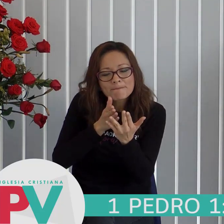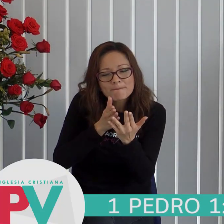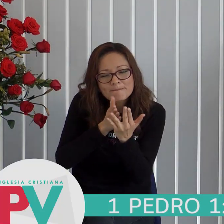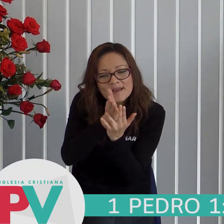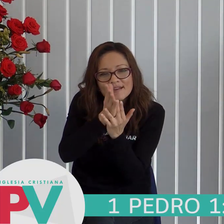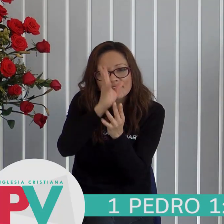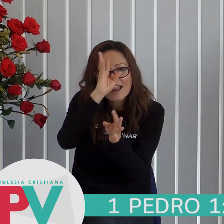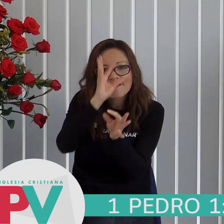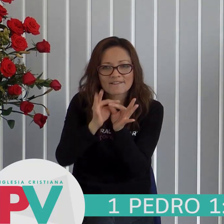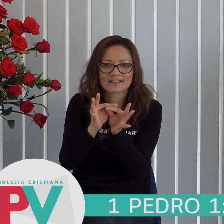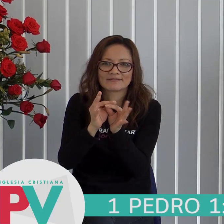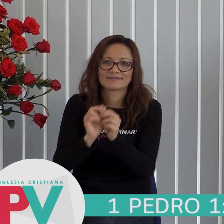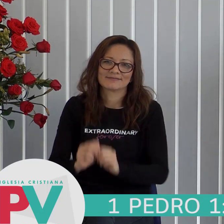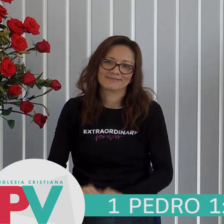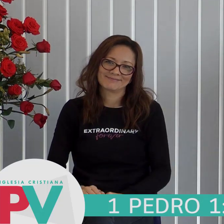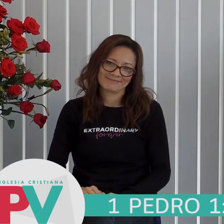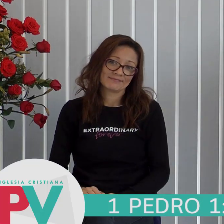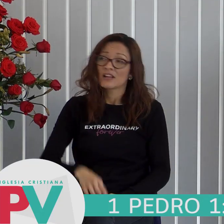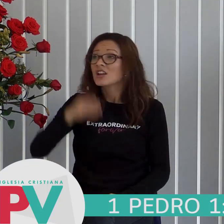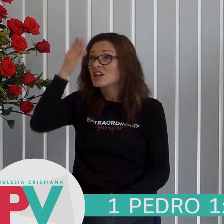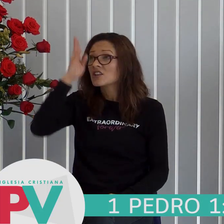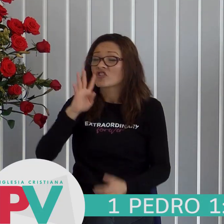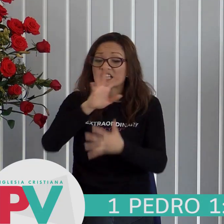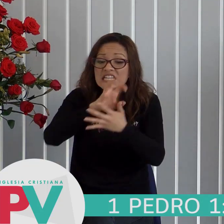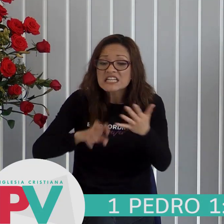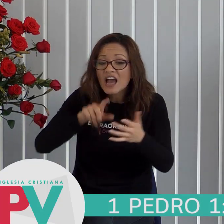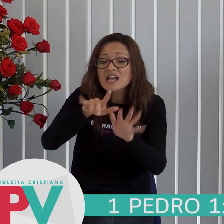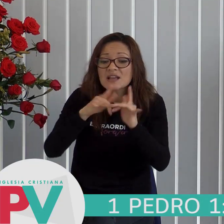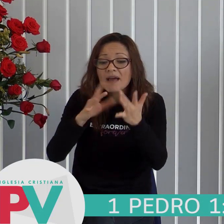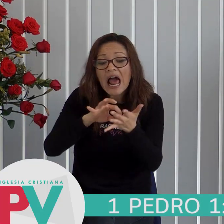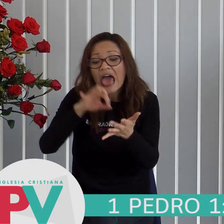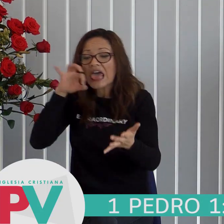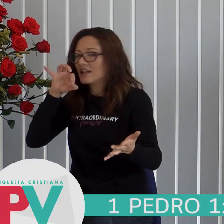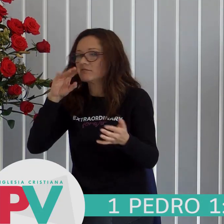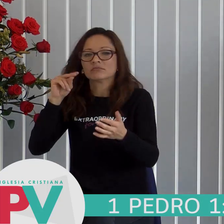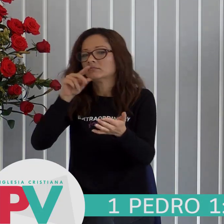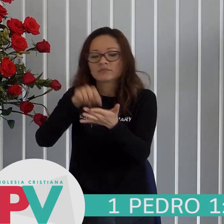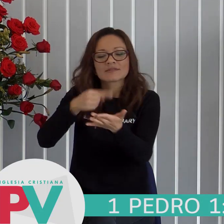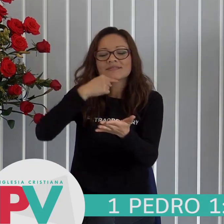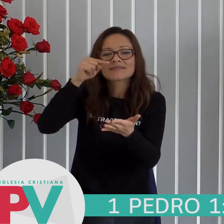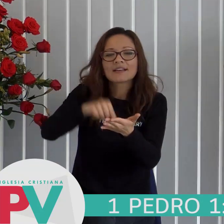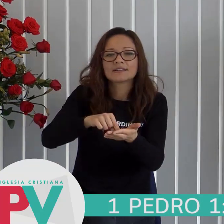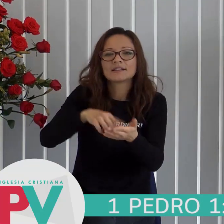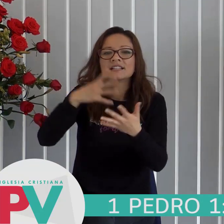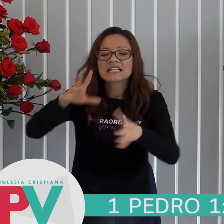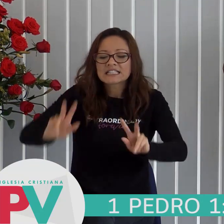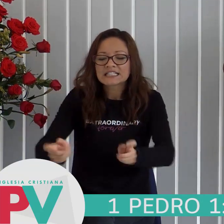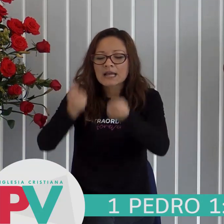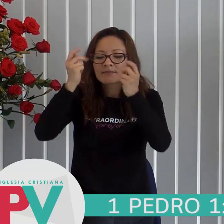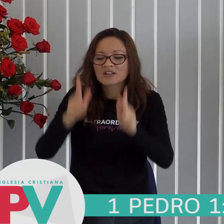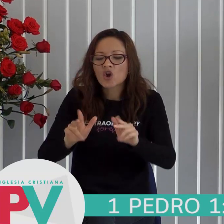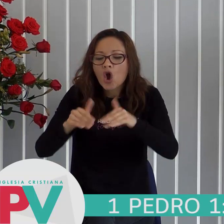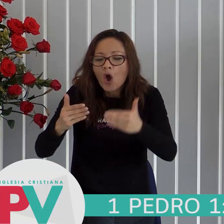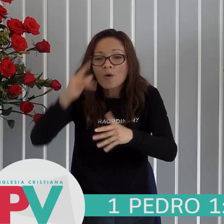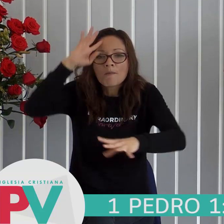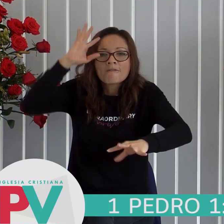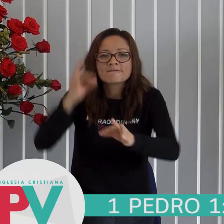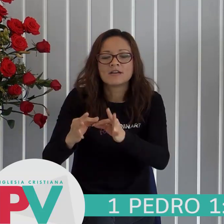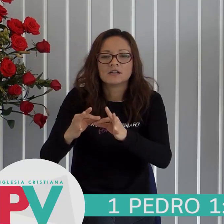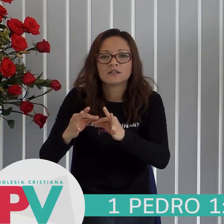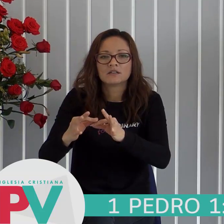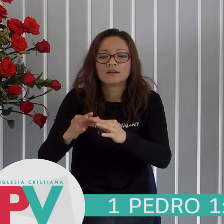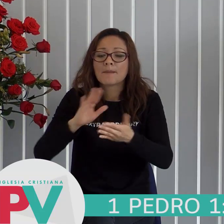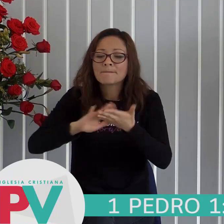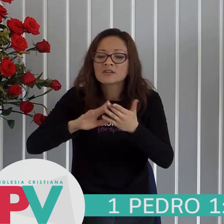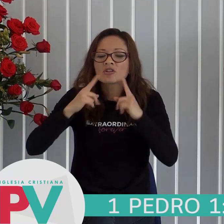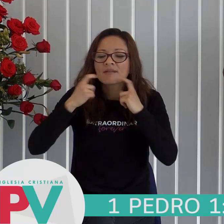¿Y sabe qué? Dios no va a violar su palabra. Él determinó que la salvación sea por fe, que el